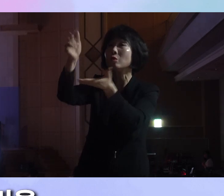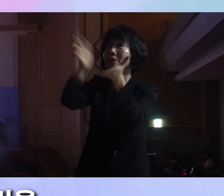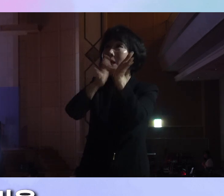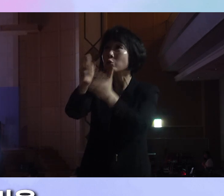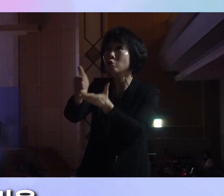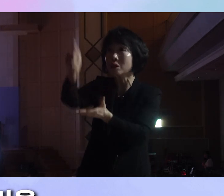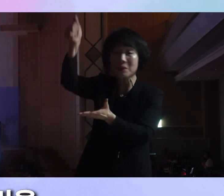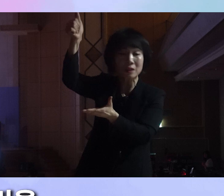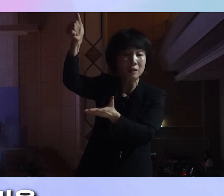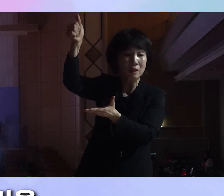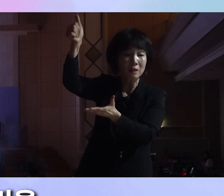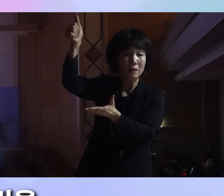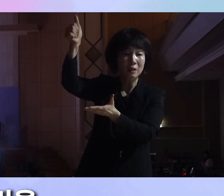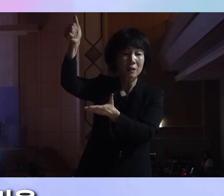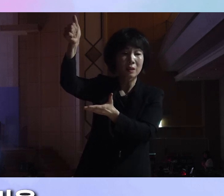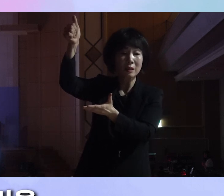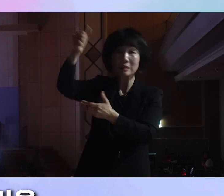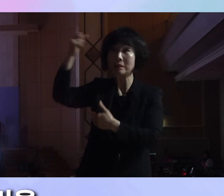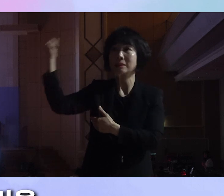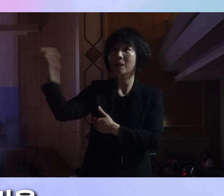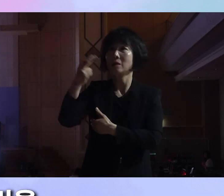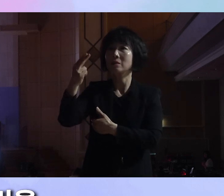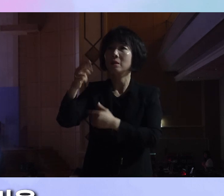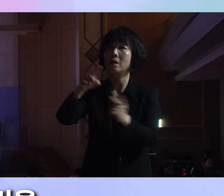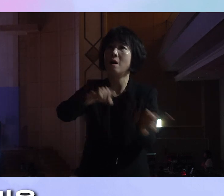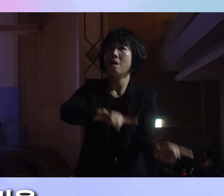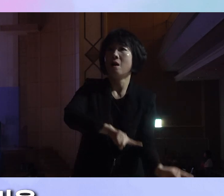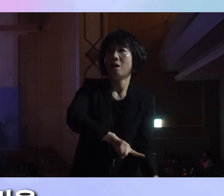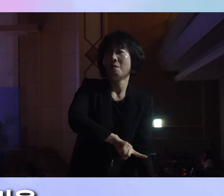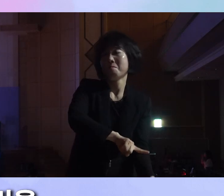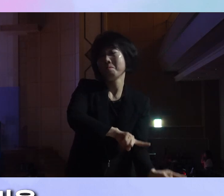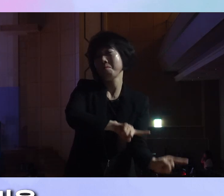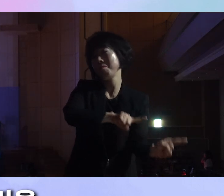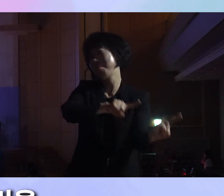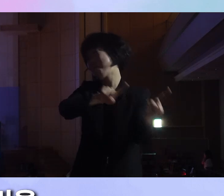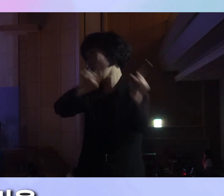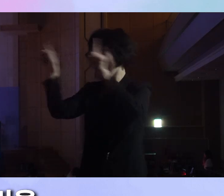그가 다시 살아났네.